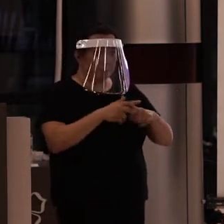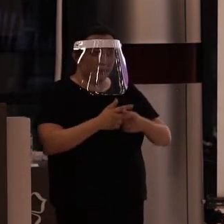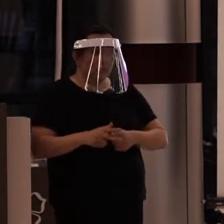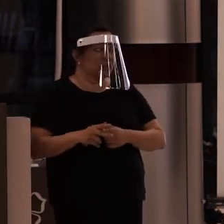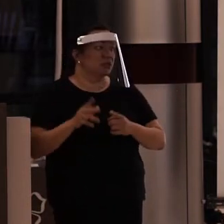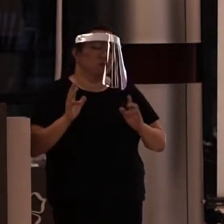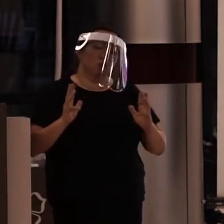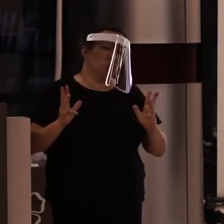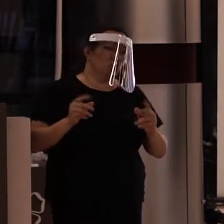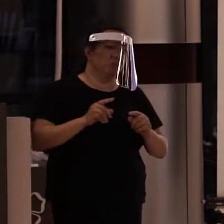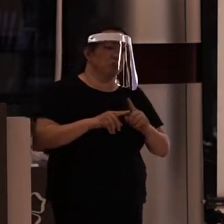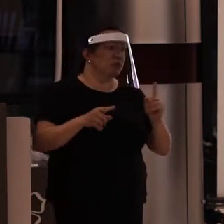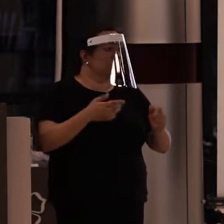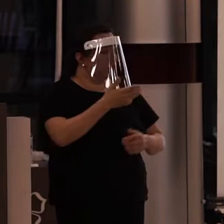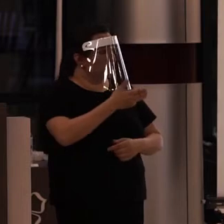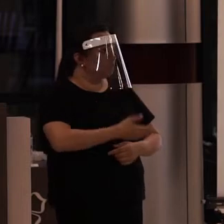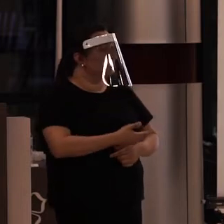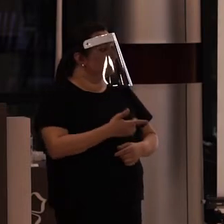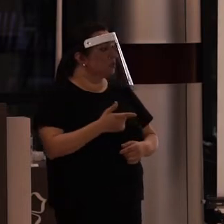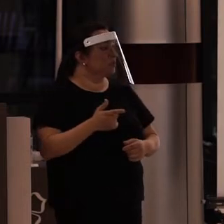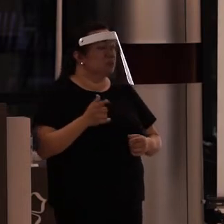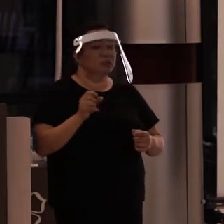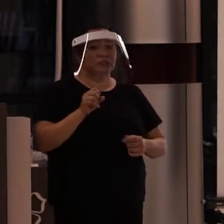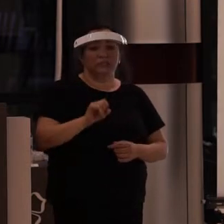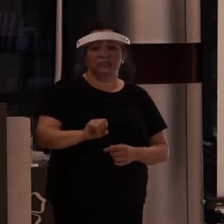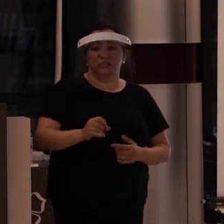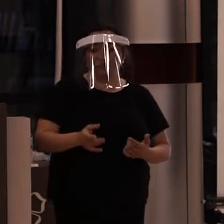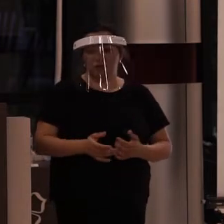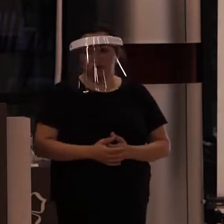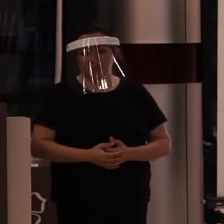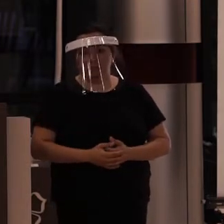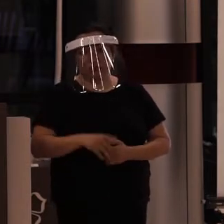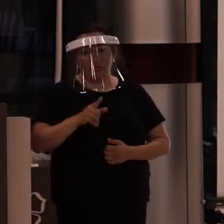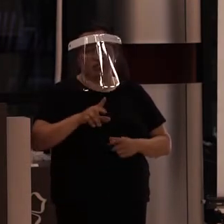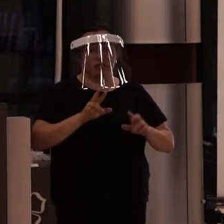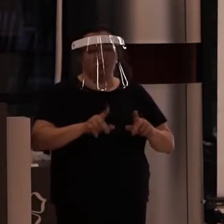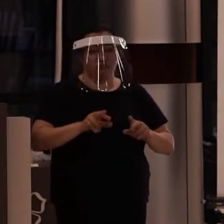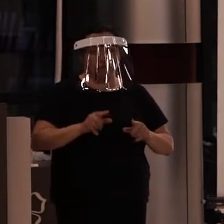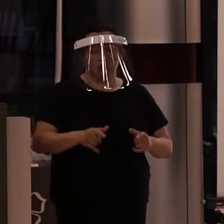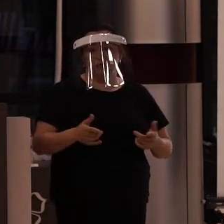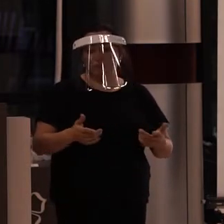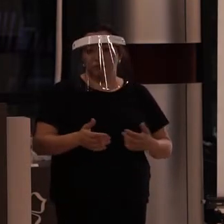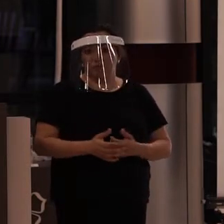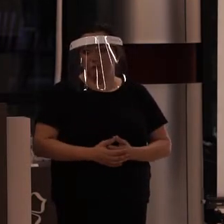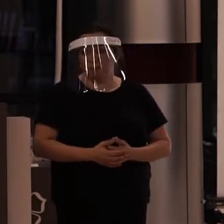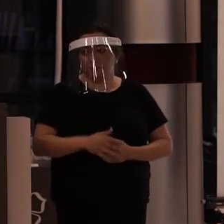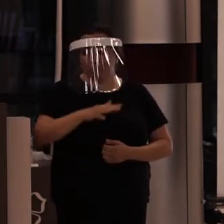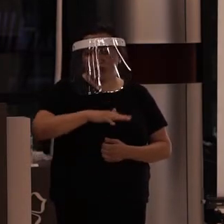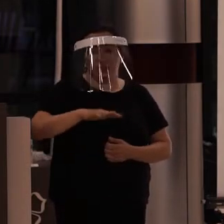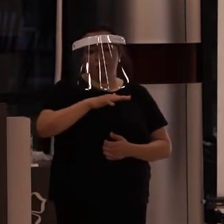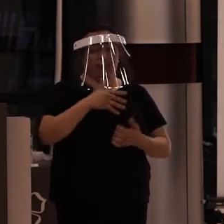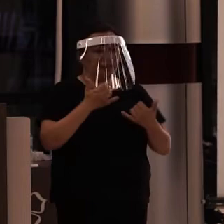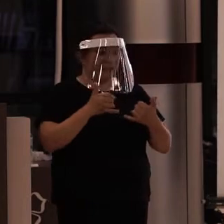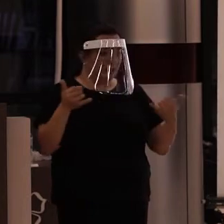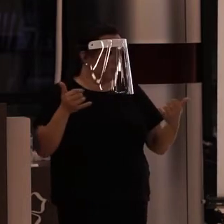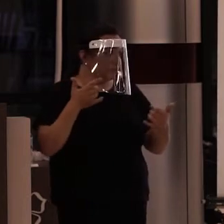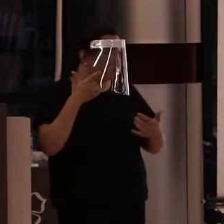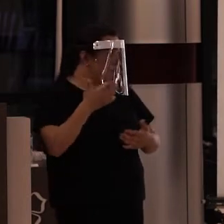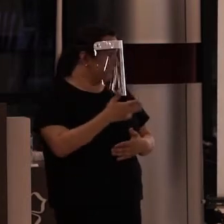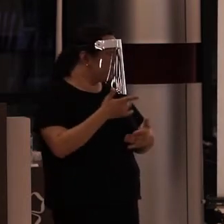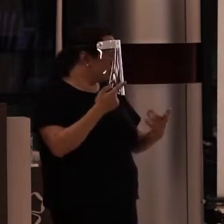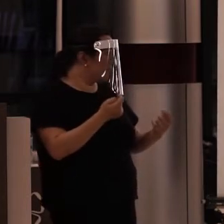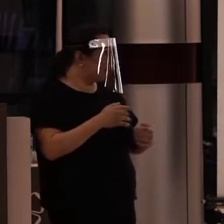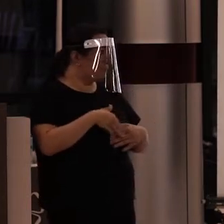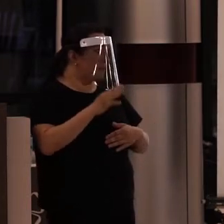é também um auxílio. É diferente da técnica da área elétrica, onde que é mais